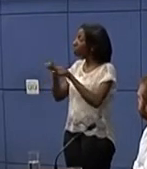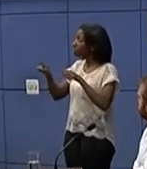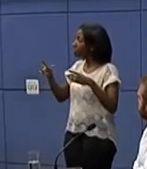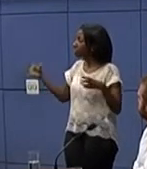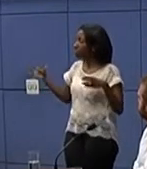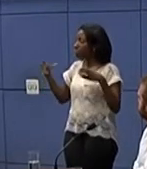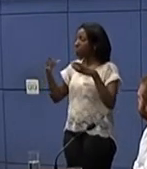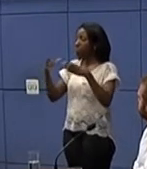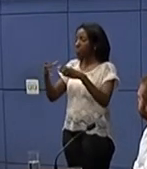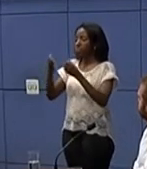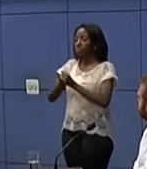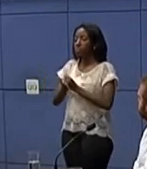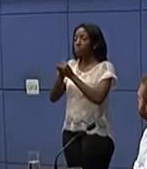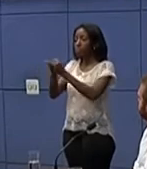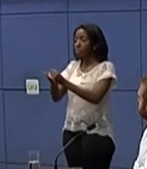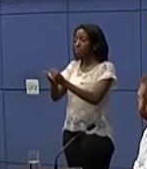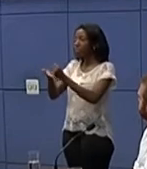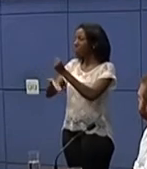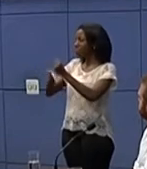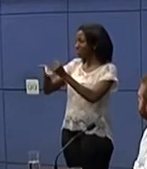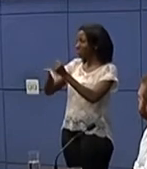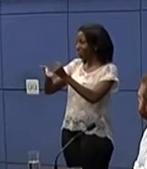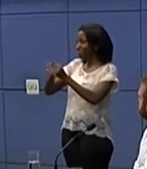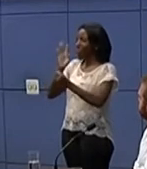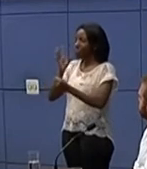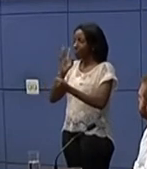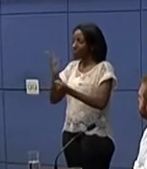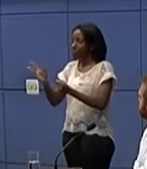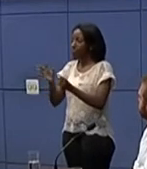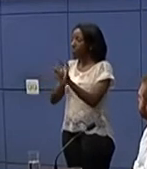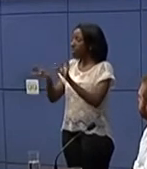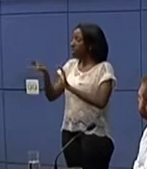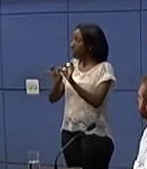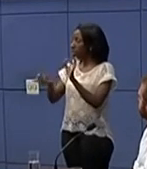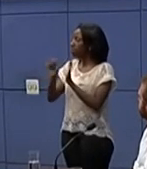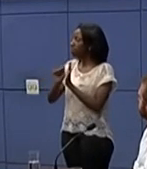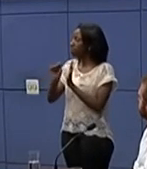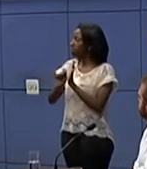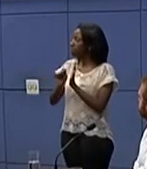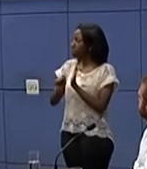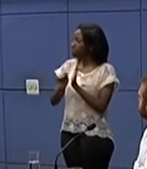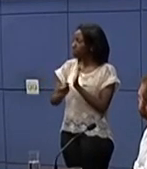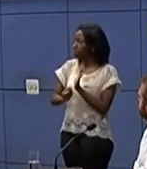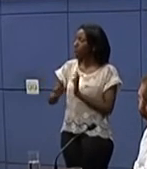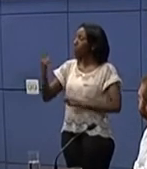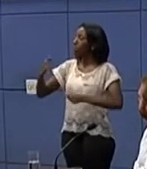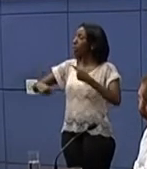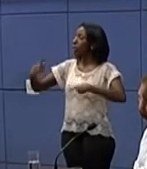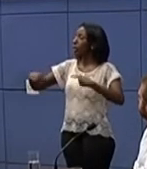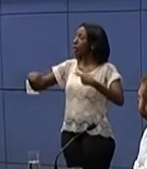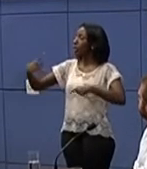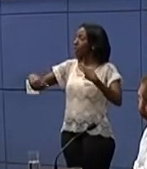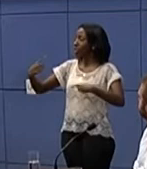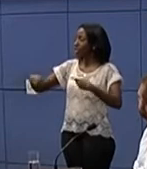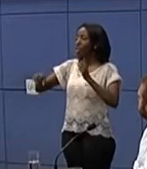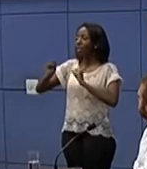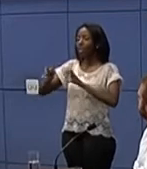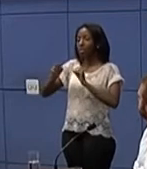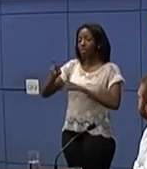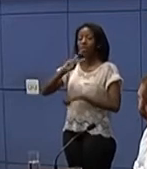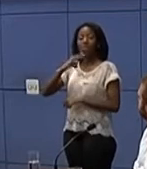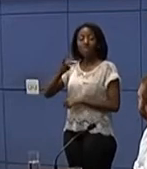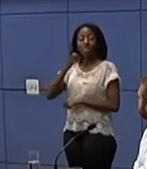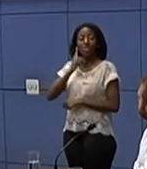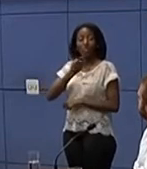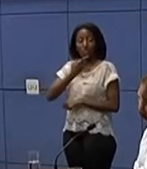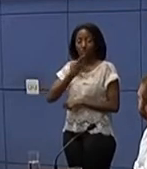para oferecer subsídios para uma proposta de política de educação bilíngue para surdos e